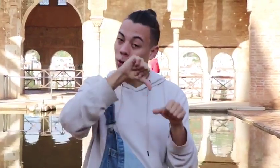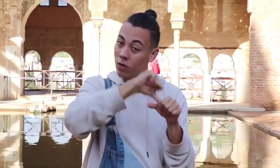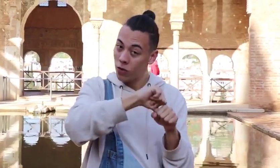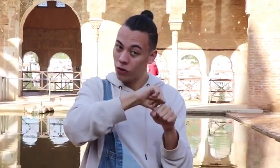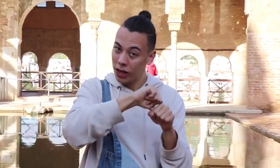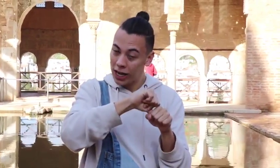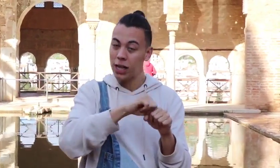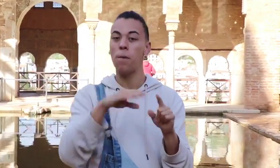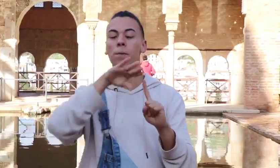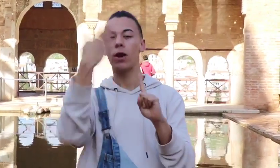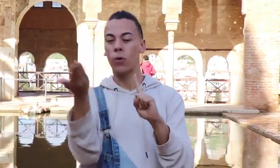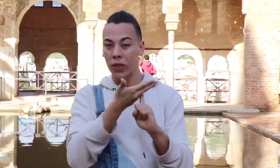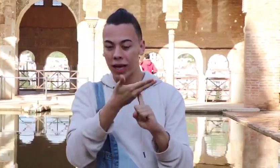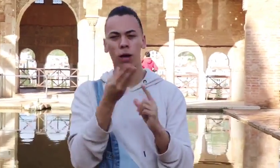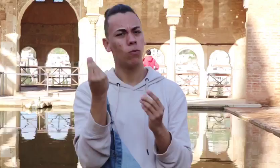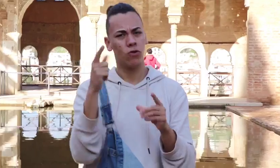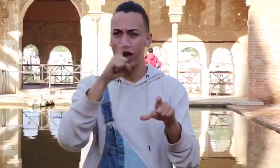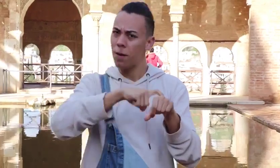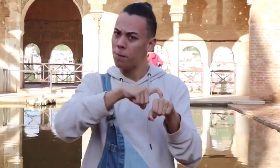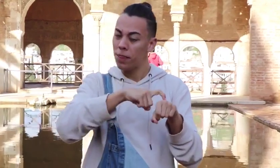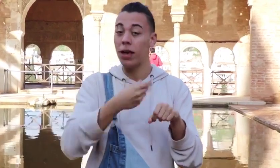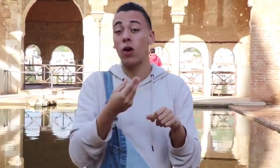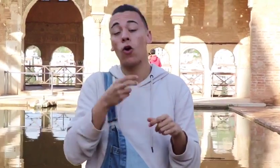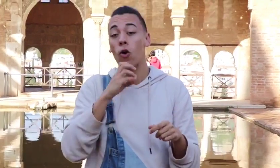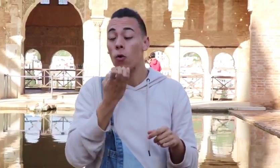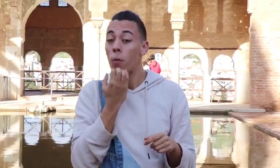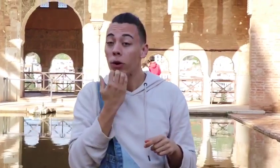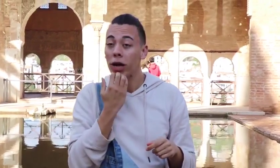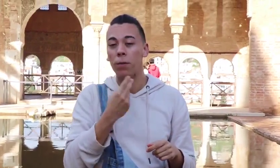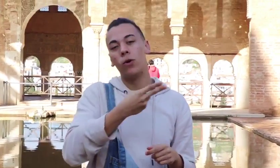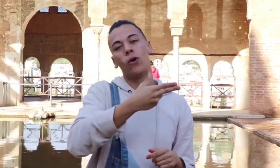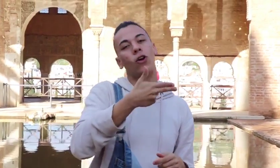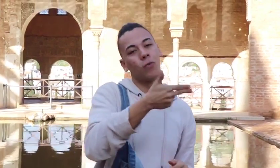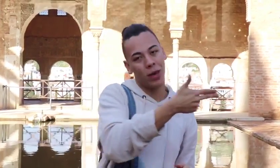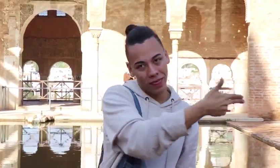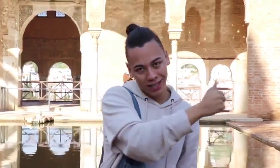fósiles perjudica a muchísimas especies, como por ejemplo a los peces.